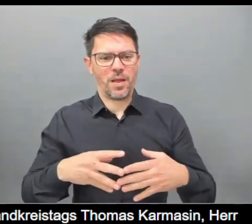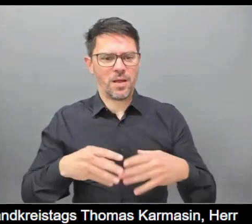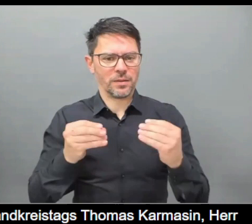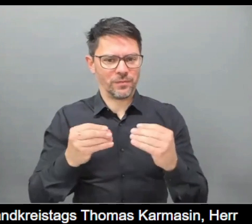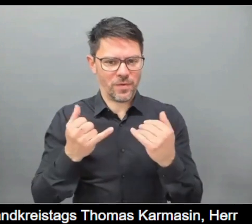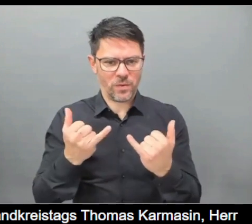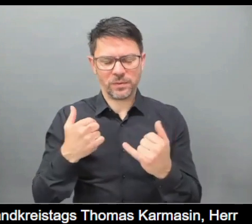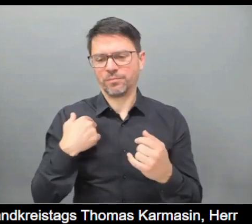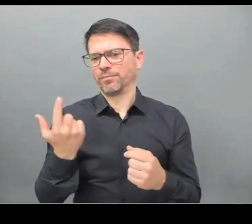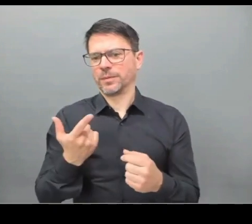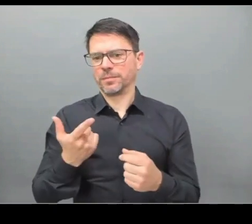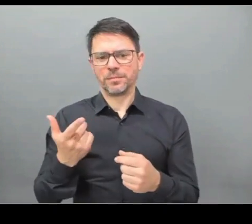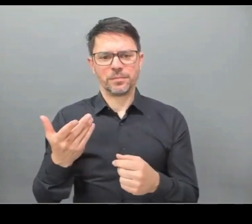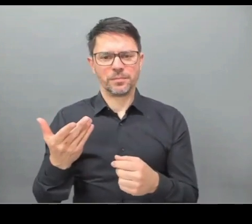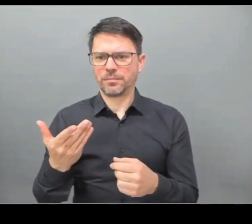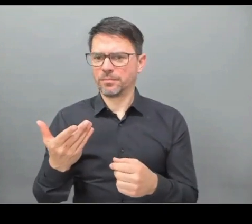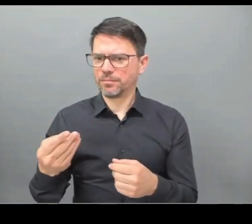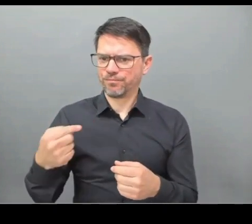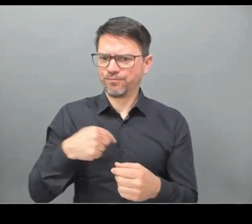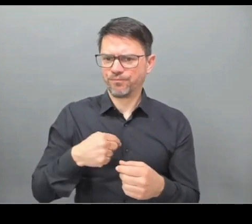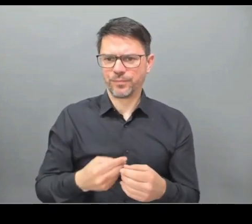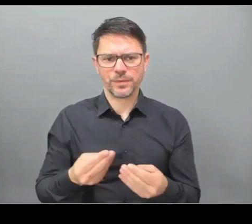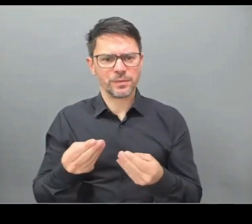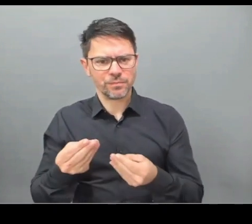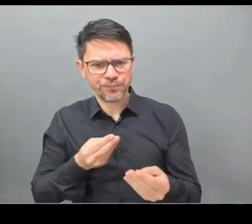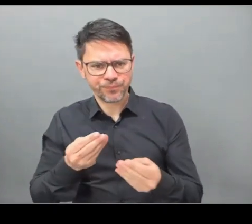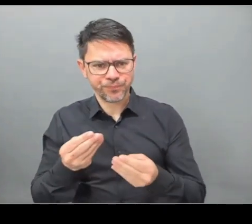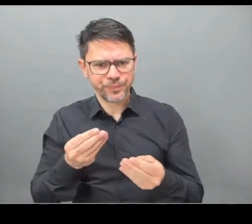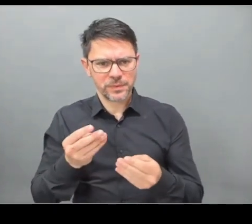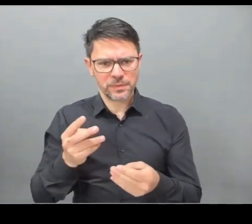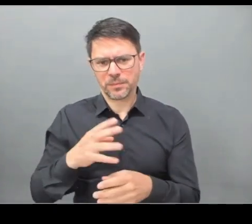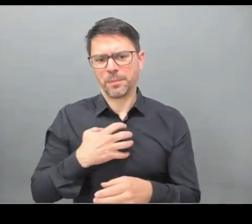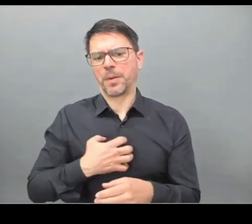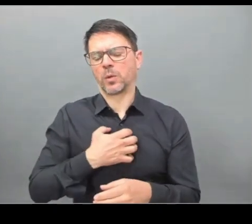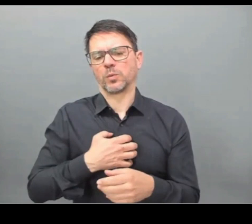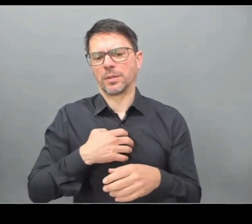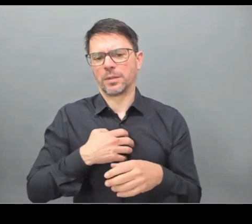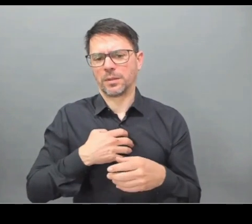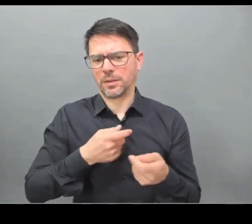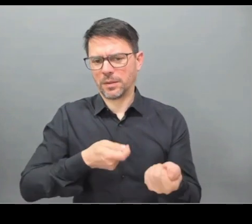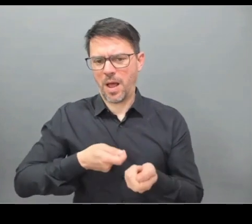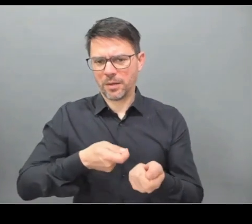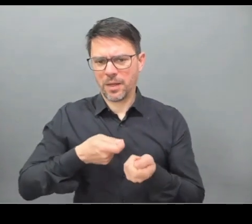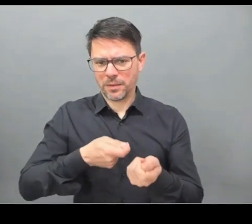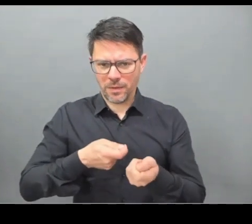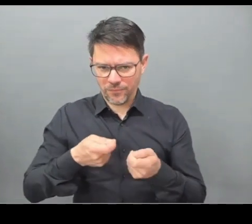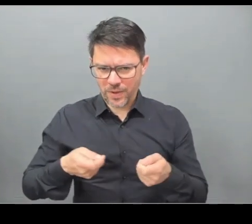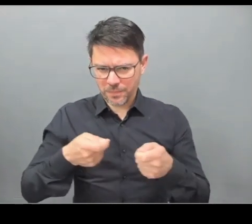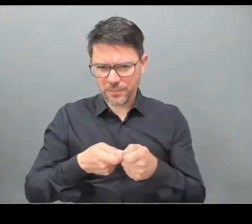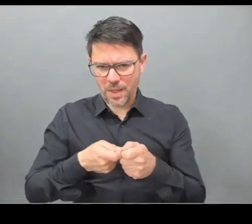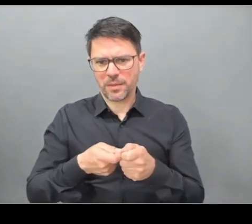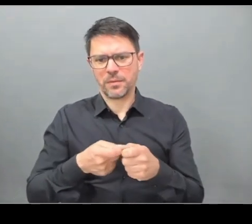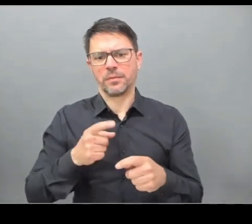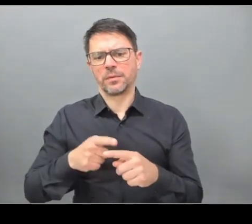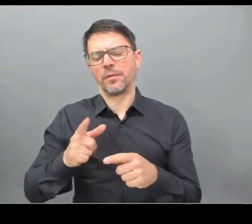Valentinstags überreicht hat. Das war sozusagen der angenehme Teil. Im Übrigen